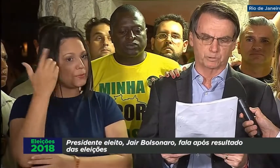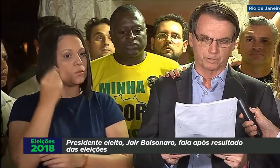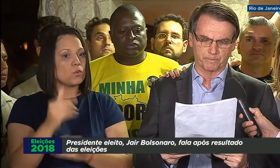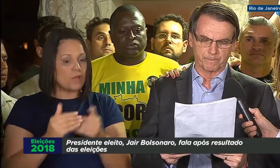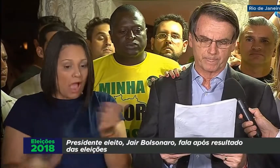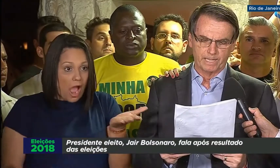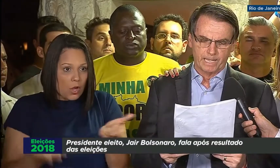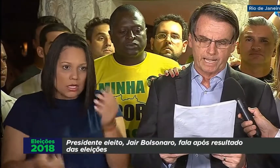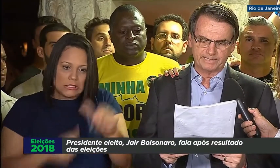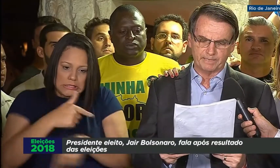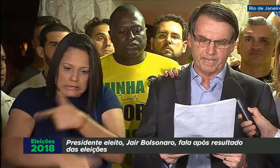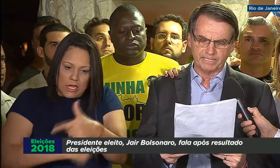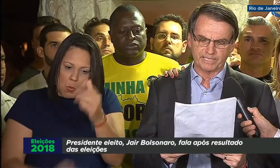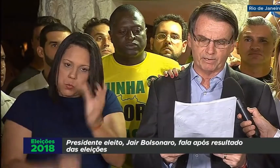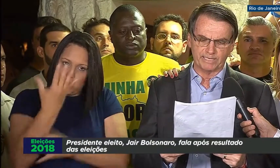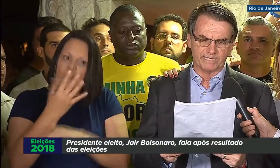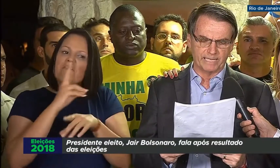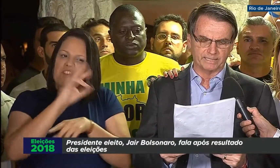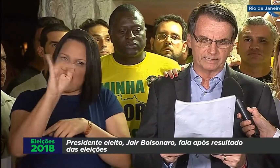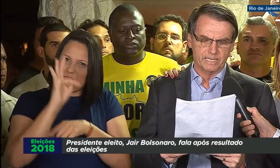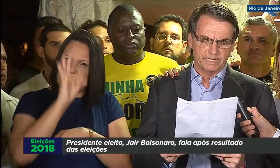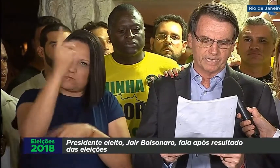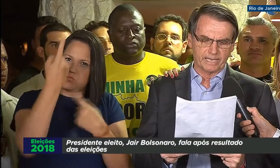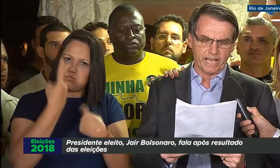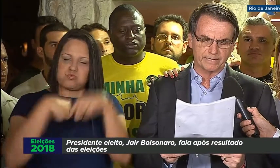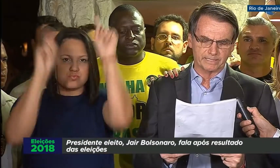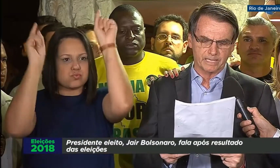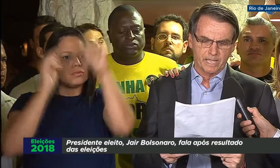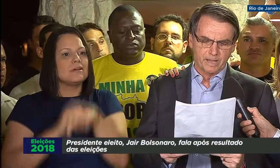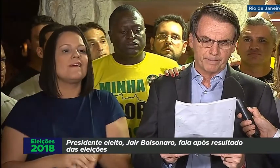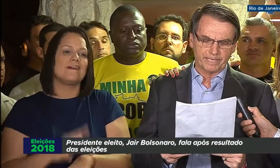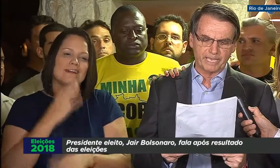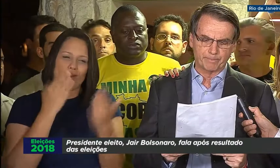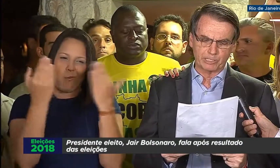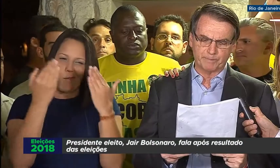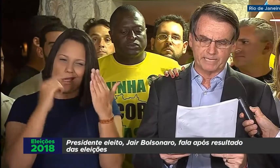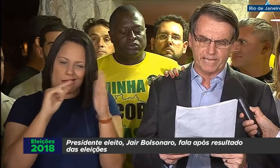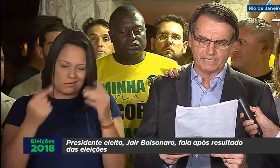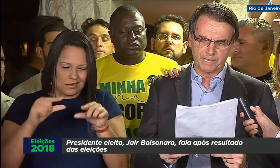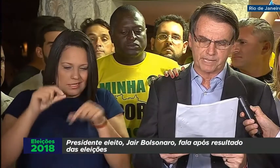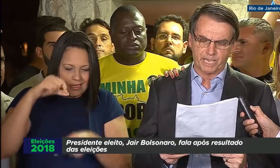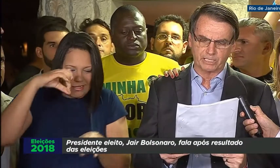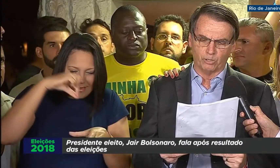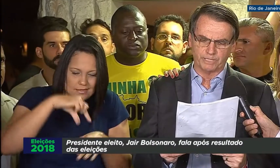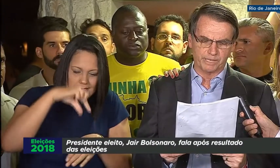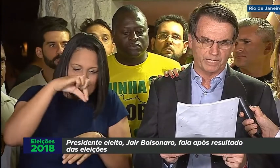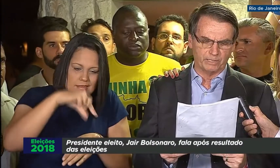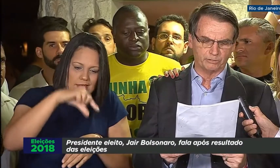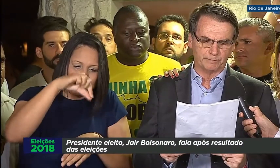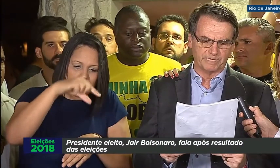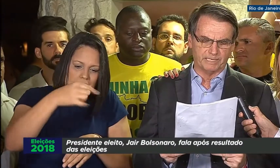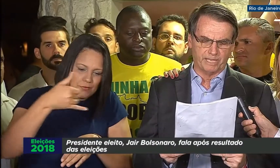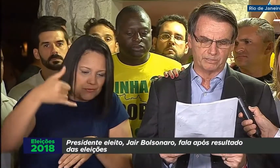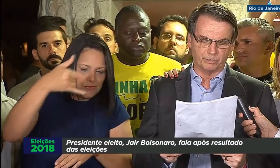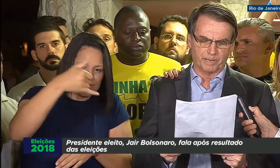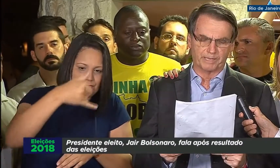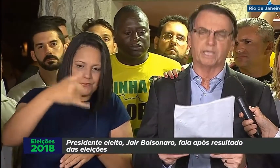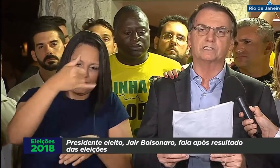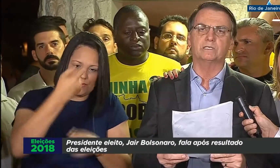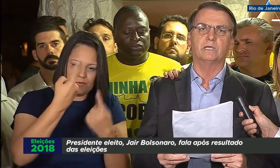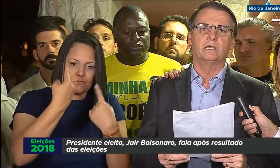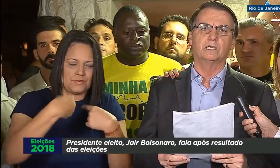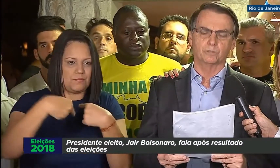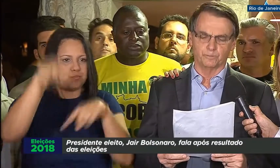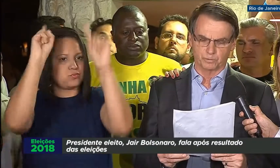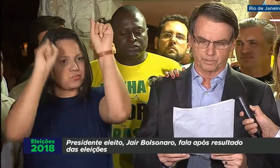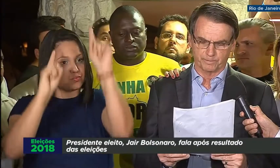conquistas no futuro. As sementes serão lançadas e regadas para que a prosperidade seja o desígnio dos brasileiros do